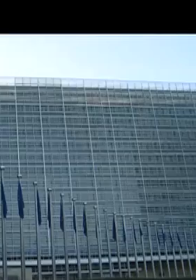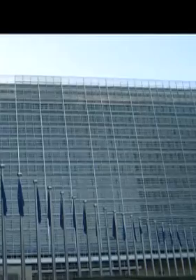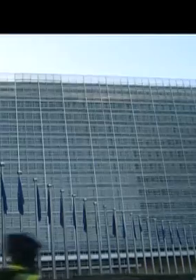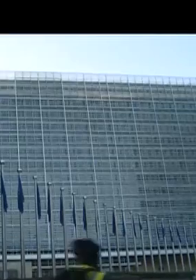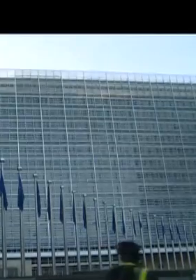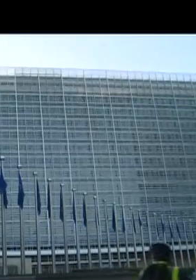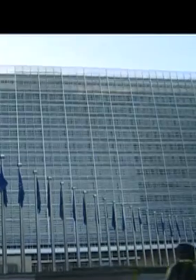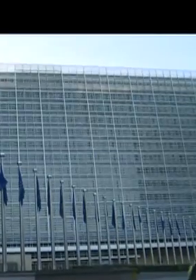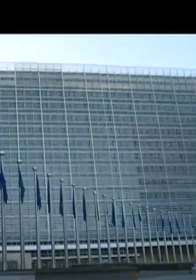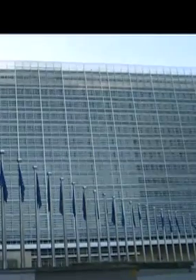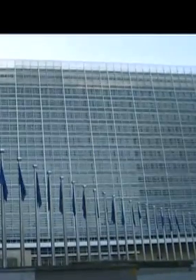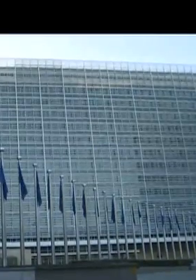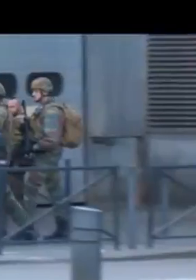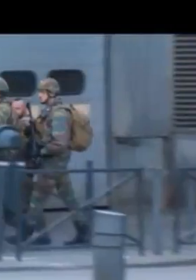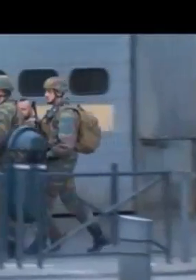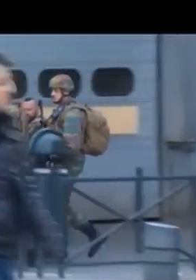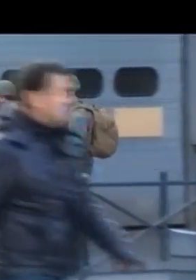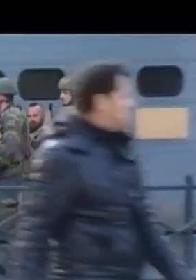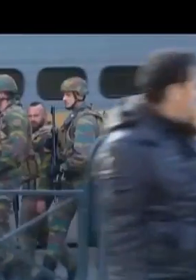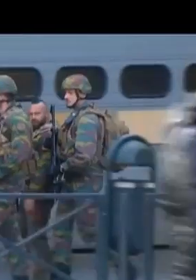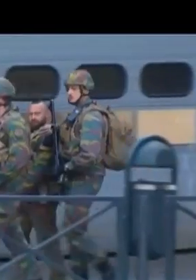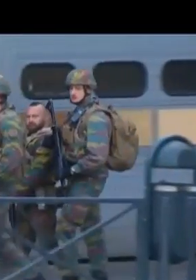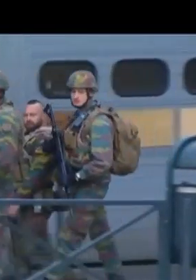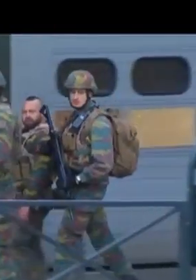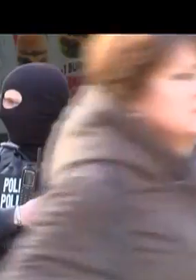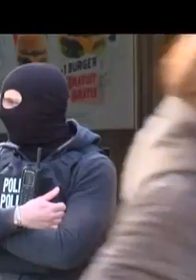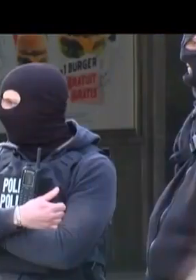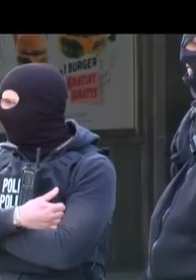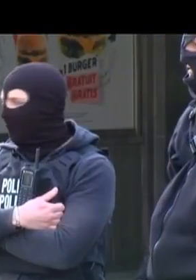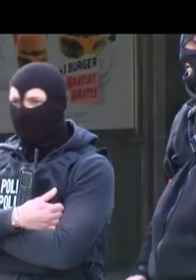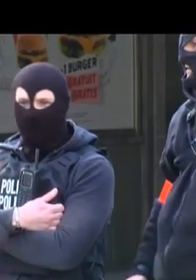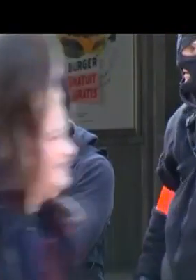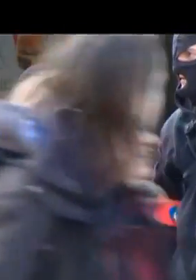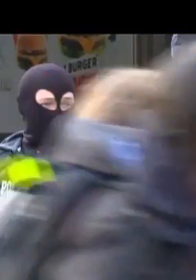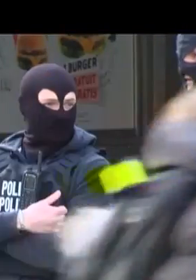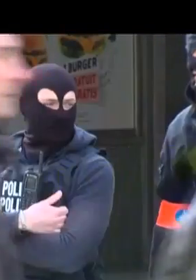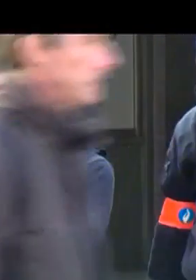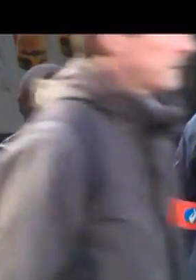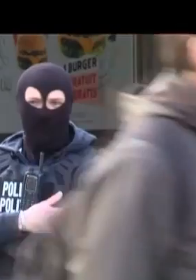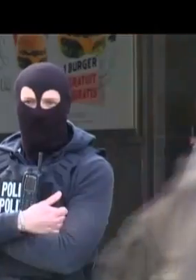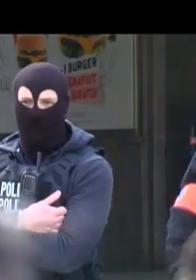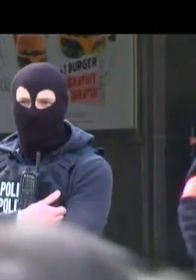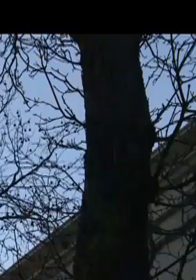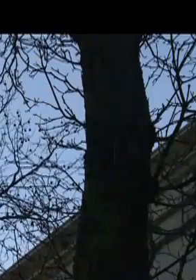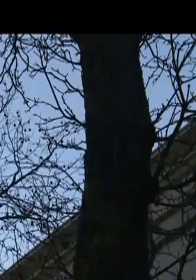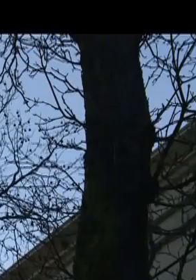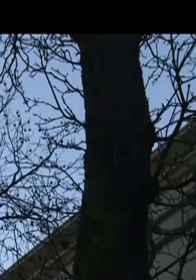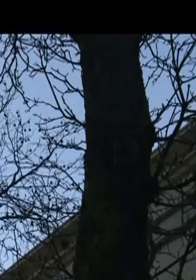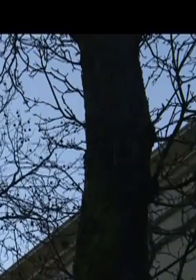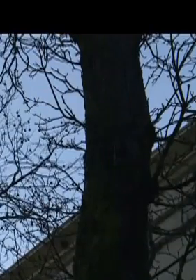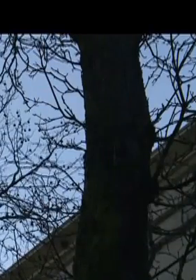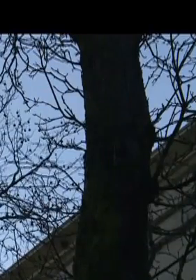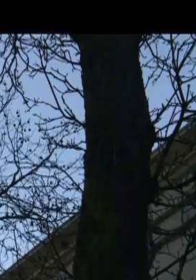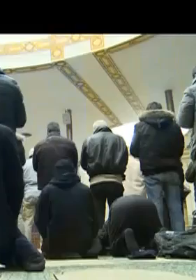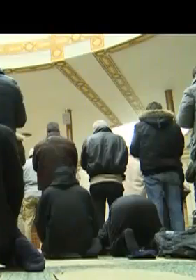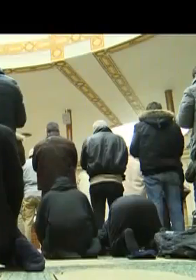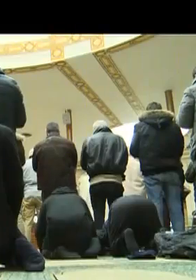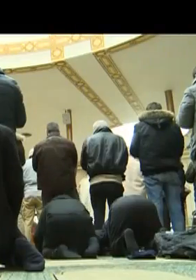欧盟总部比利时，恐怖攻击指导决策心脏。宗教差异、文化冲